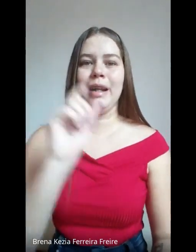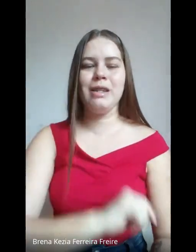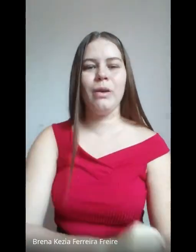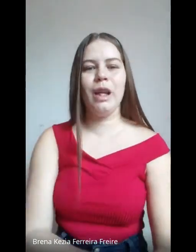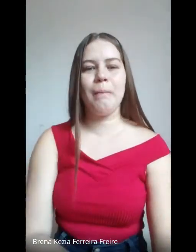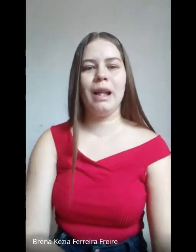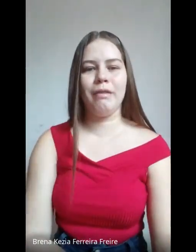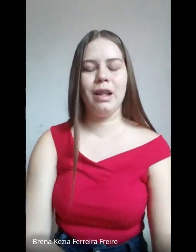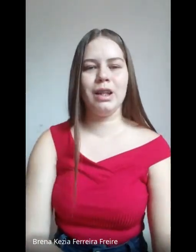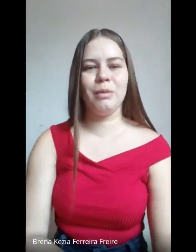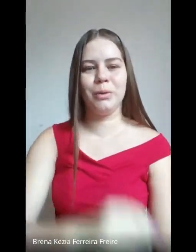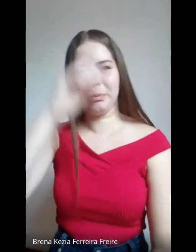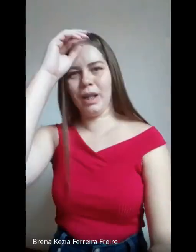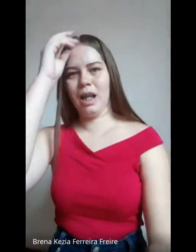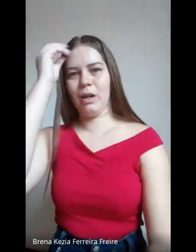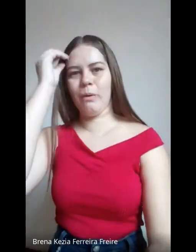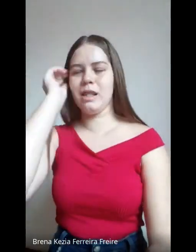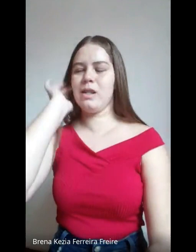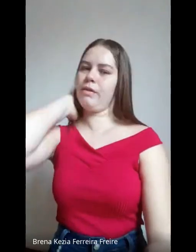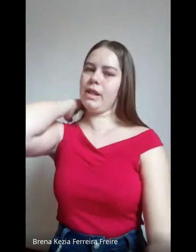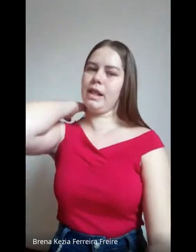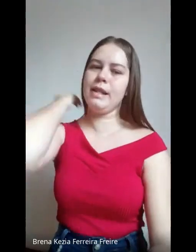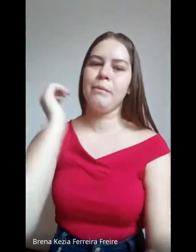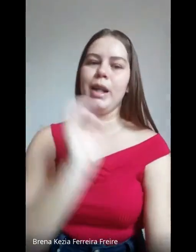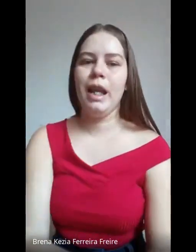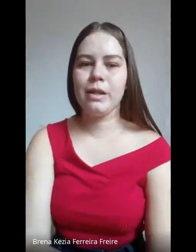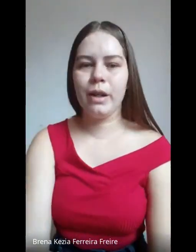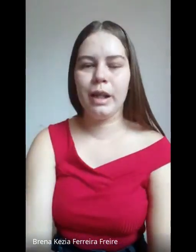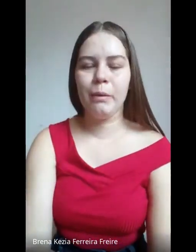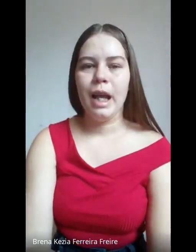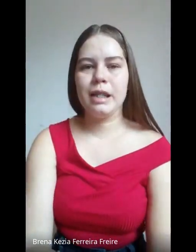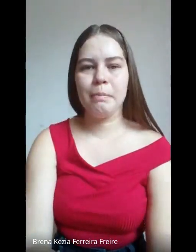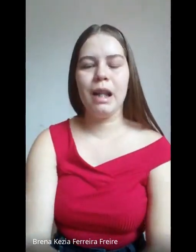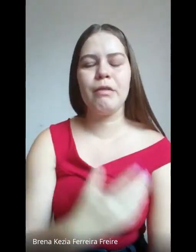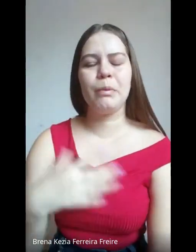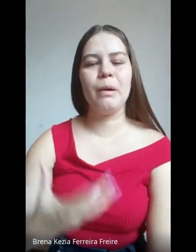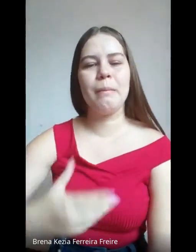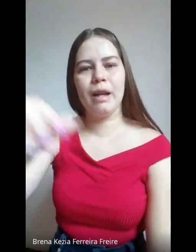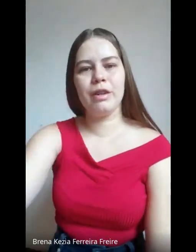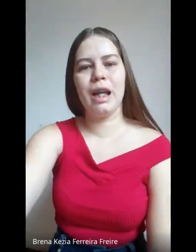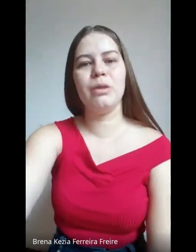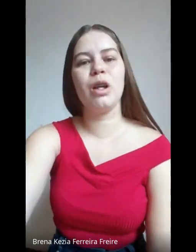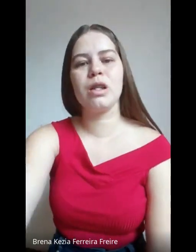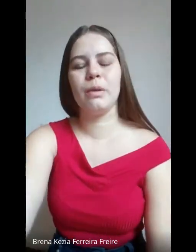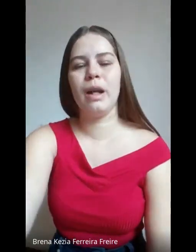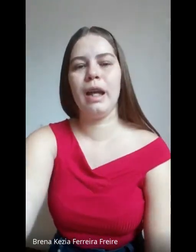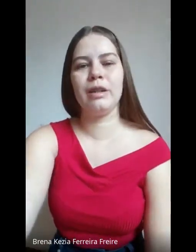escolheu a palavra ânimo, né? Quase todos vocês escolheram essa palavra, porque é uma palavra já do nosso, que está